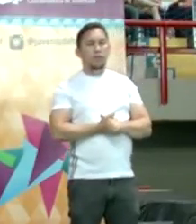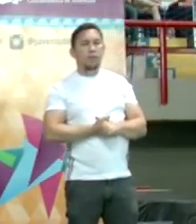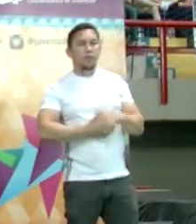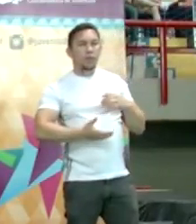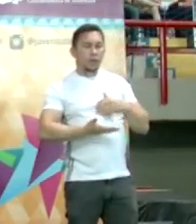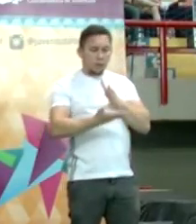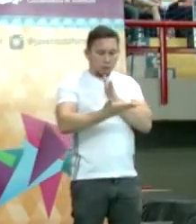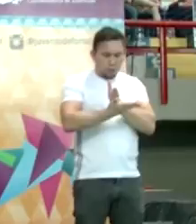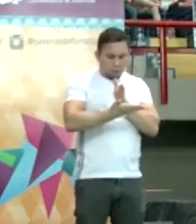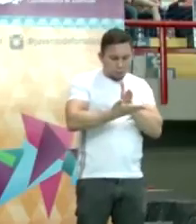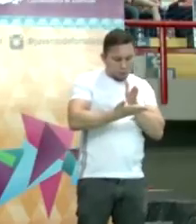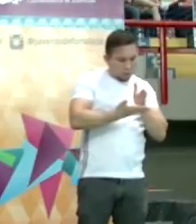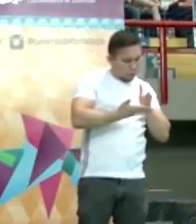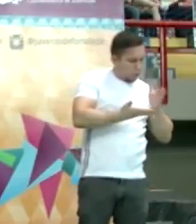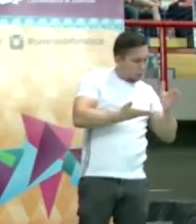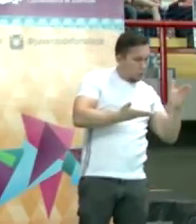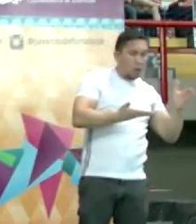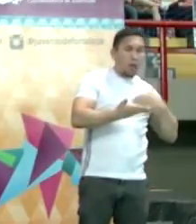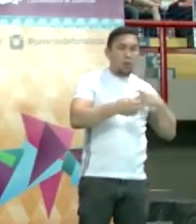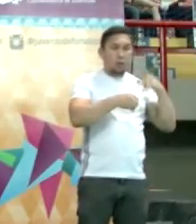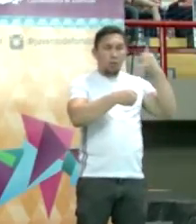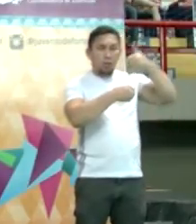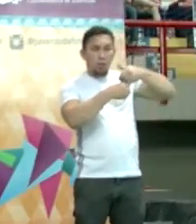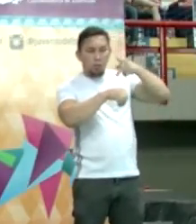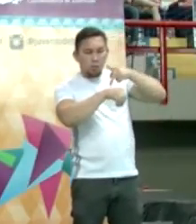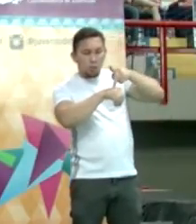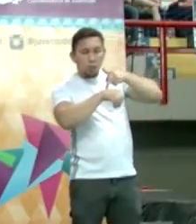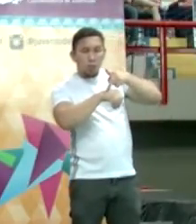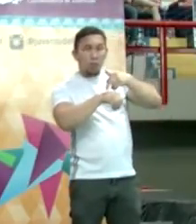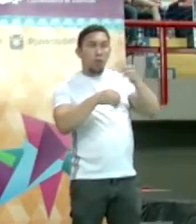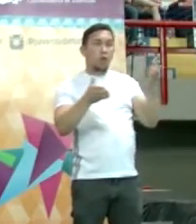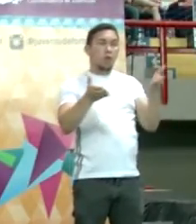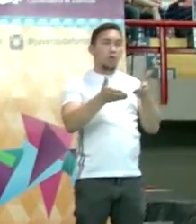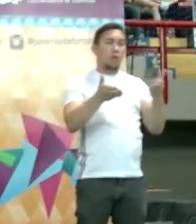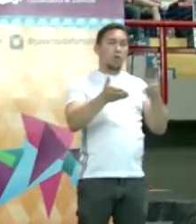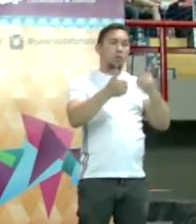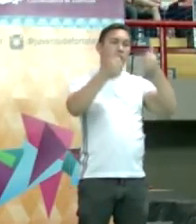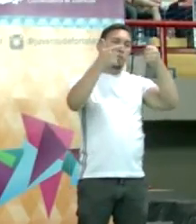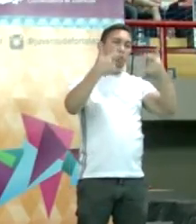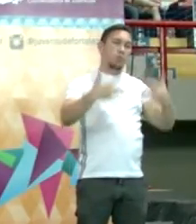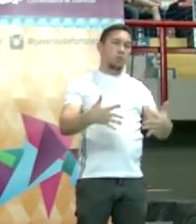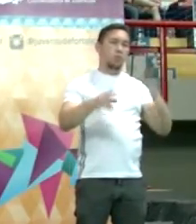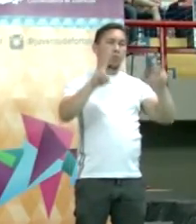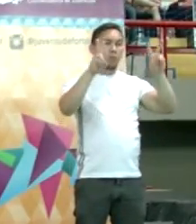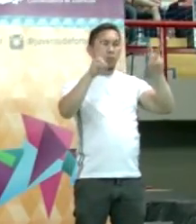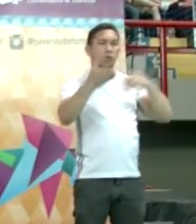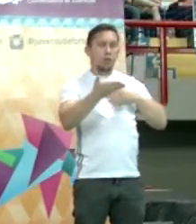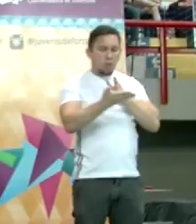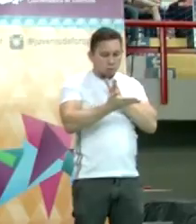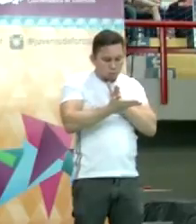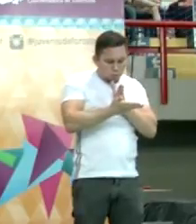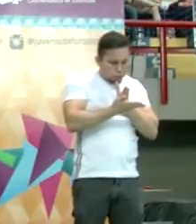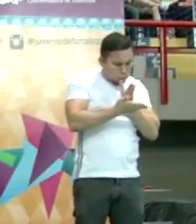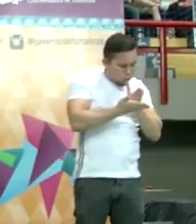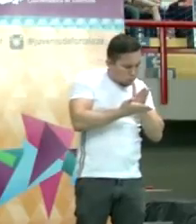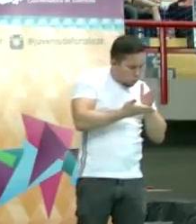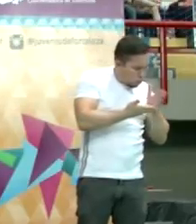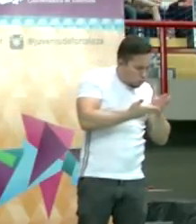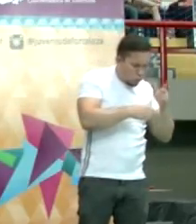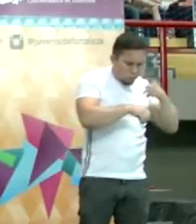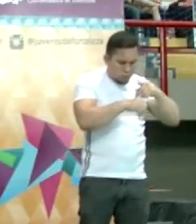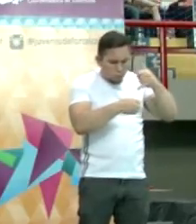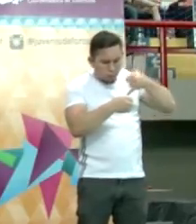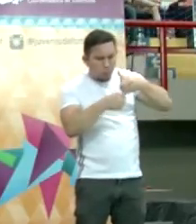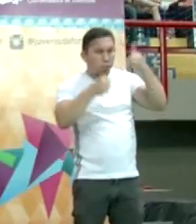as frações do petróleo, né? Hoje eu queria falar um pouquinho sobre essas frações, falar um pouquinho